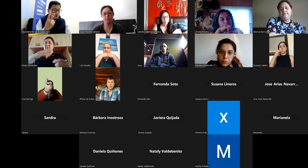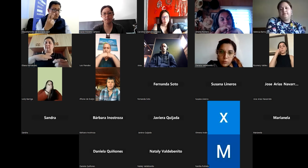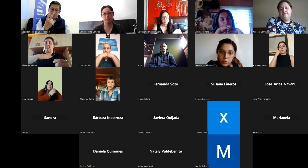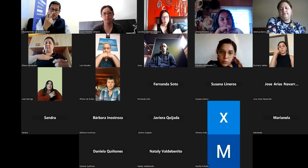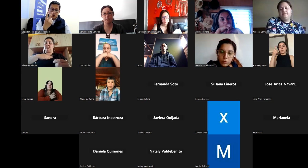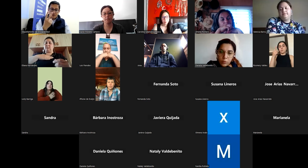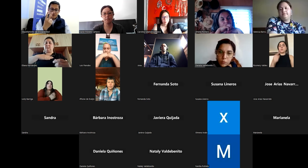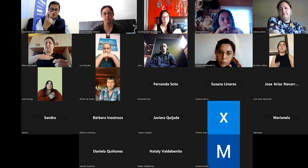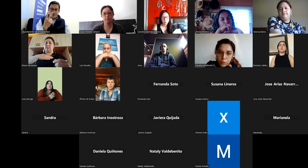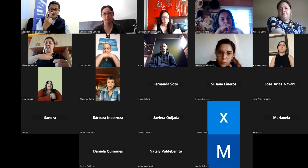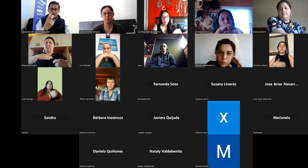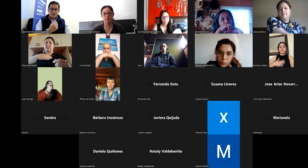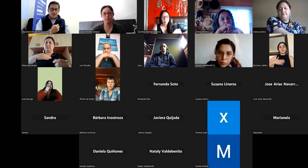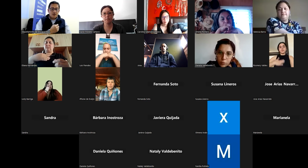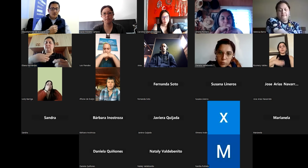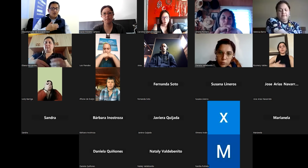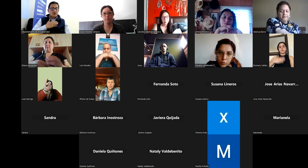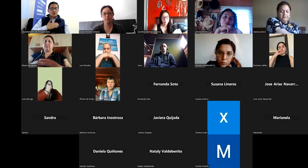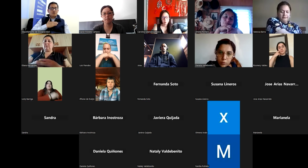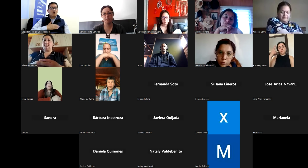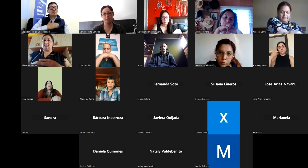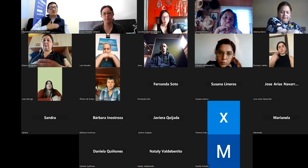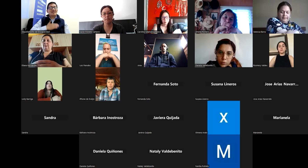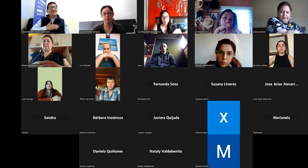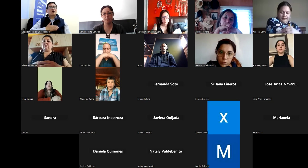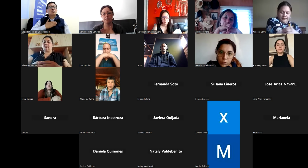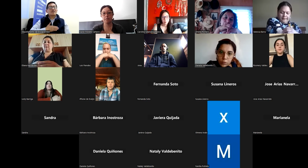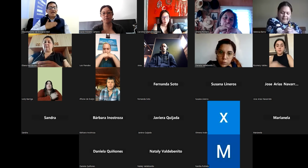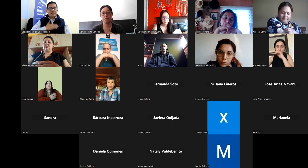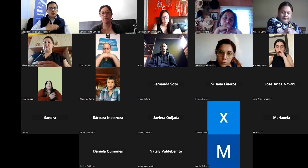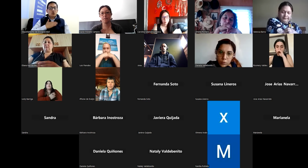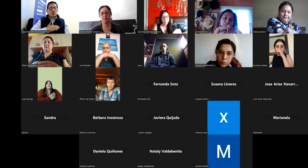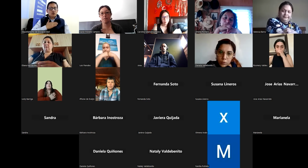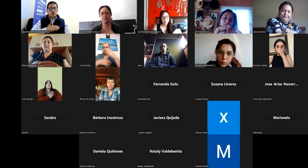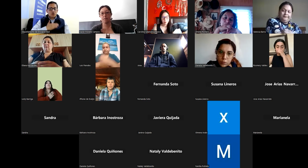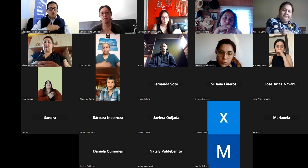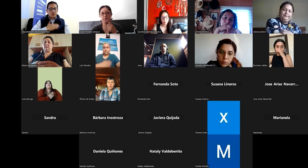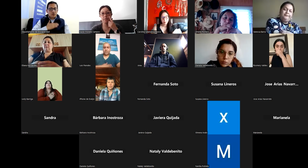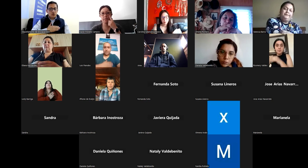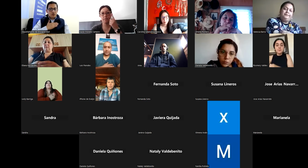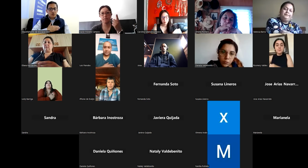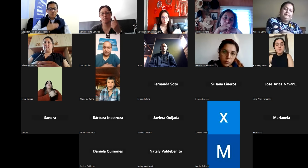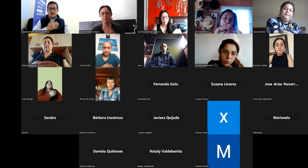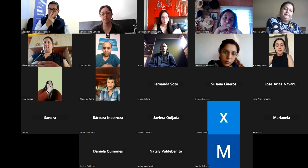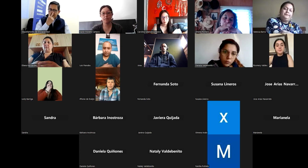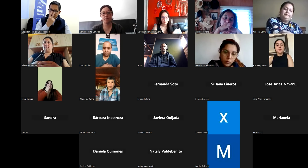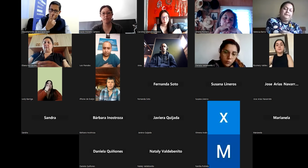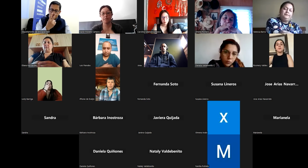da igual entonces pero esto es la señal de gustar gusto gusto de verte